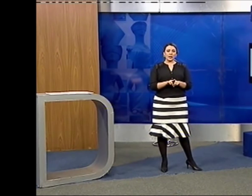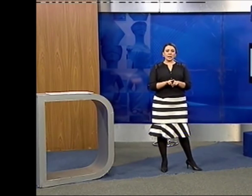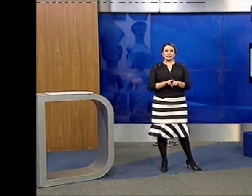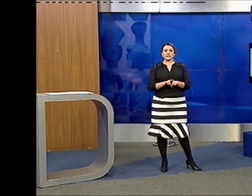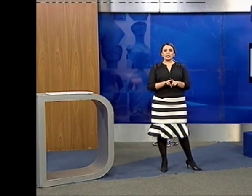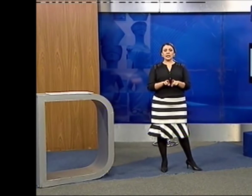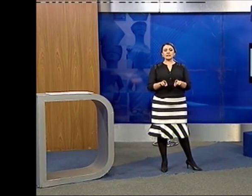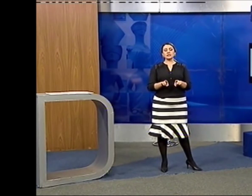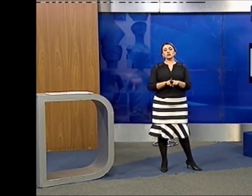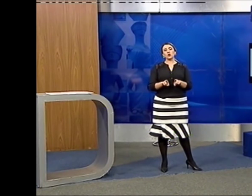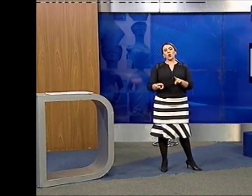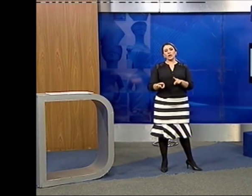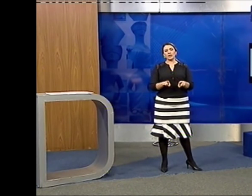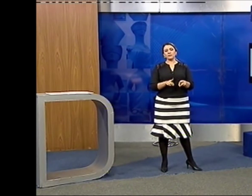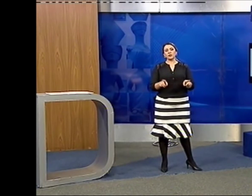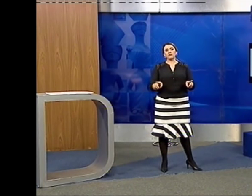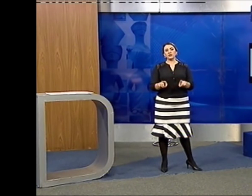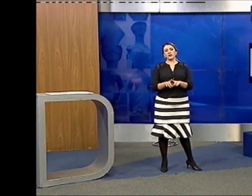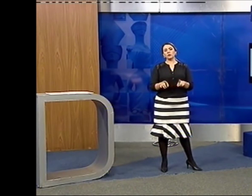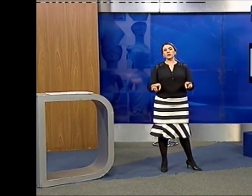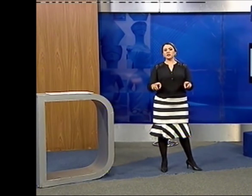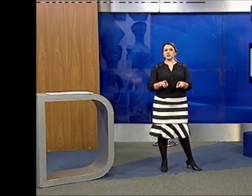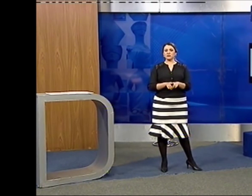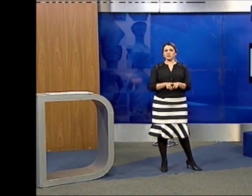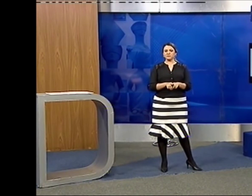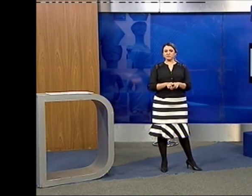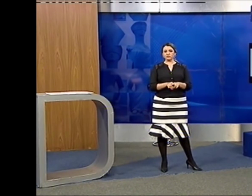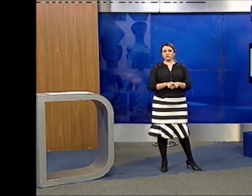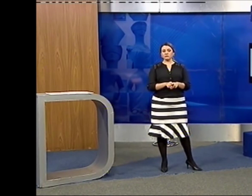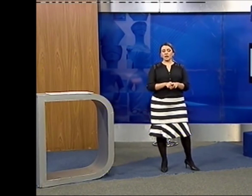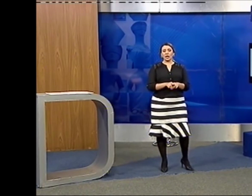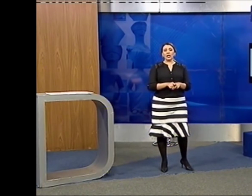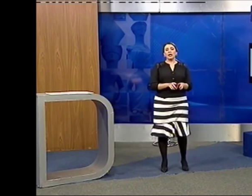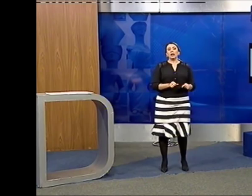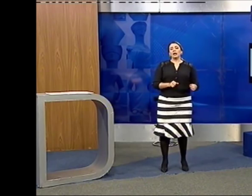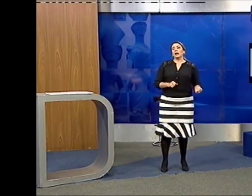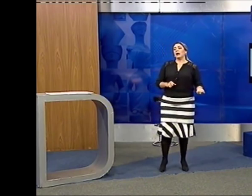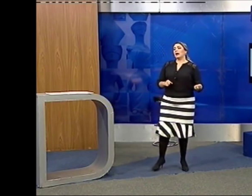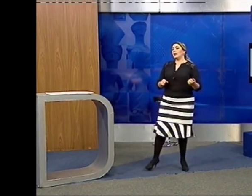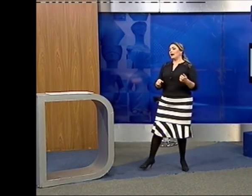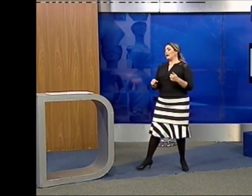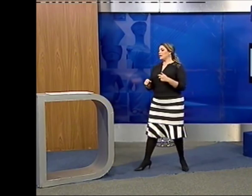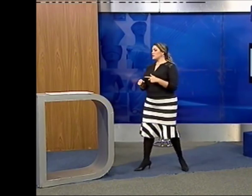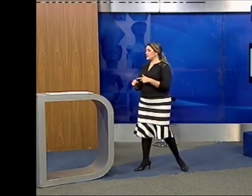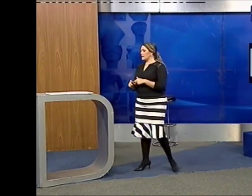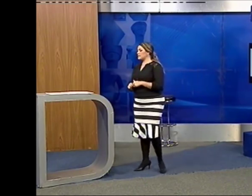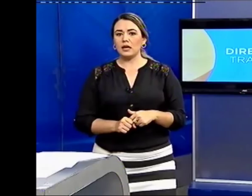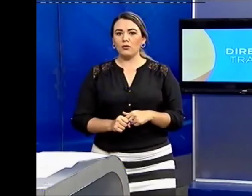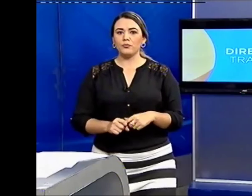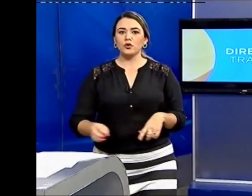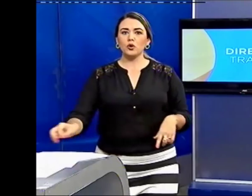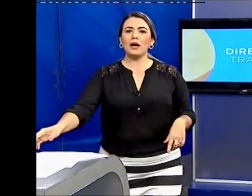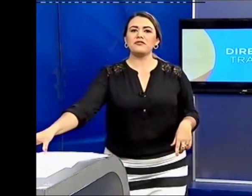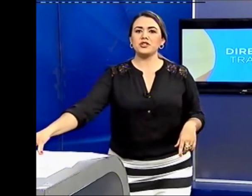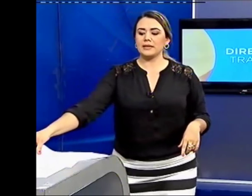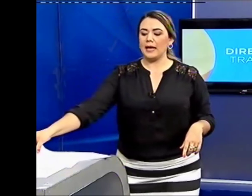essa escolha foi facultativa. a legislação do